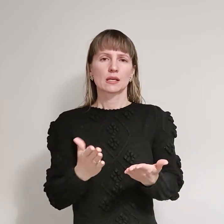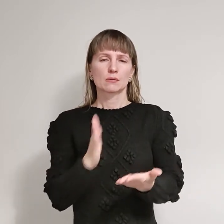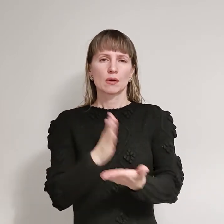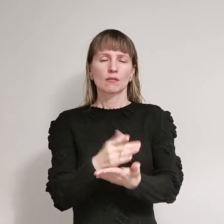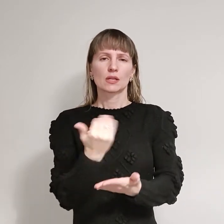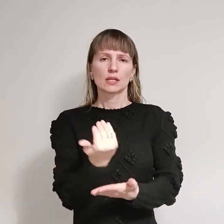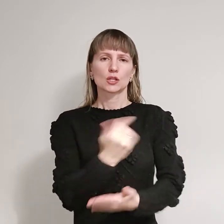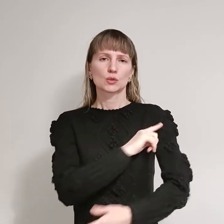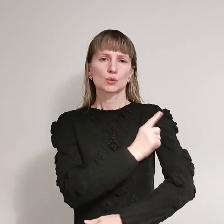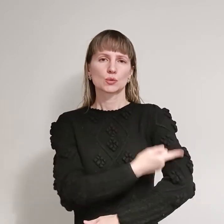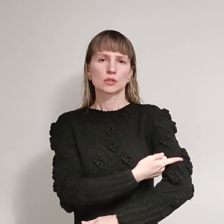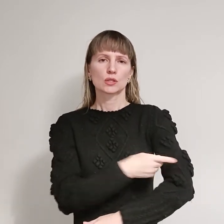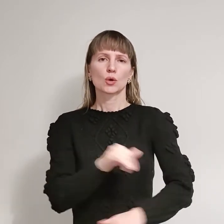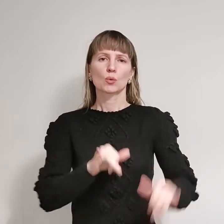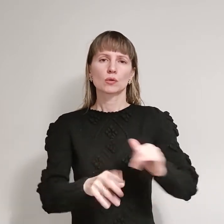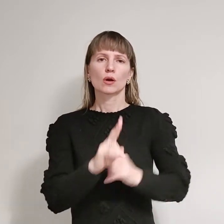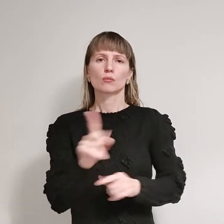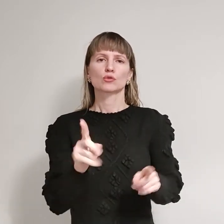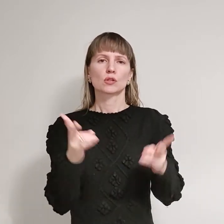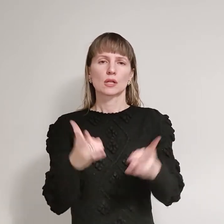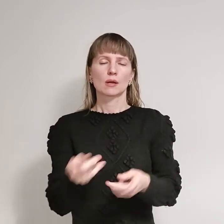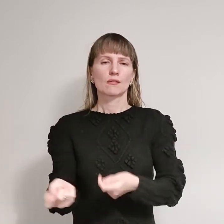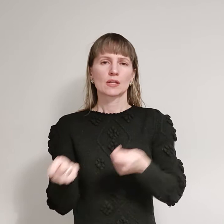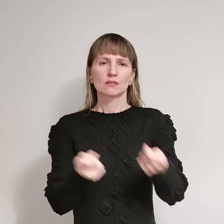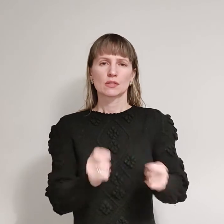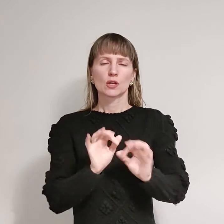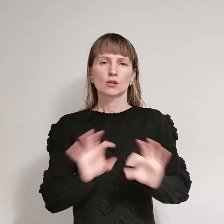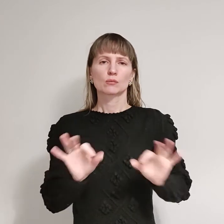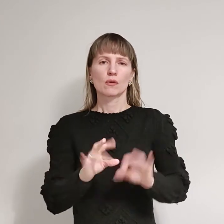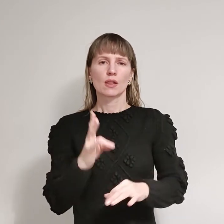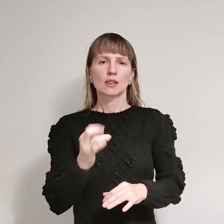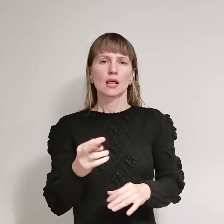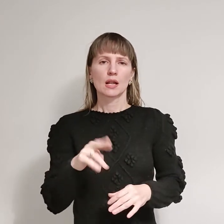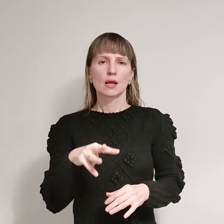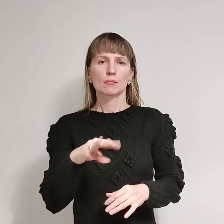зусилля, куди, кому та що треба підвести, розповідає Неля Віроченко.